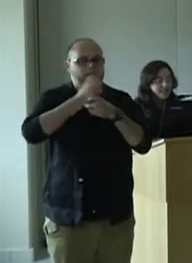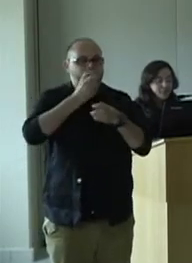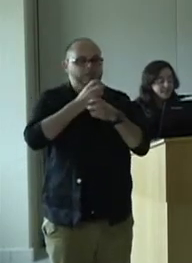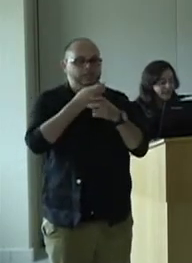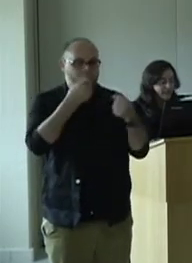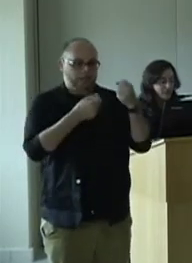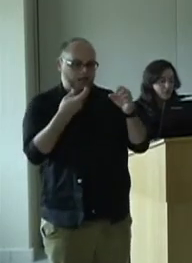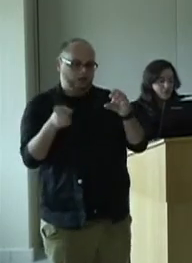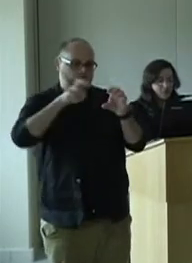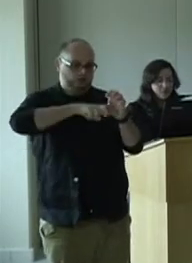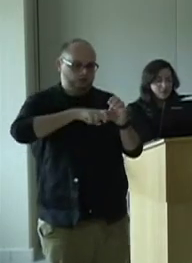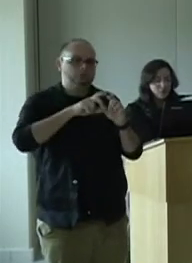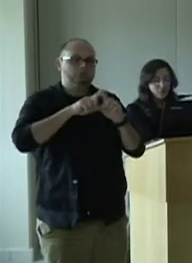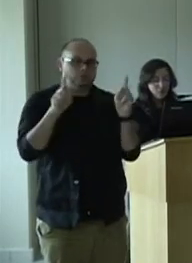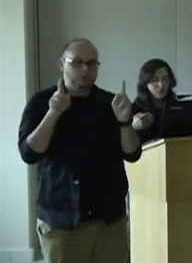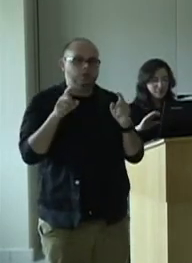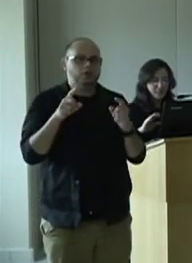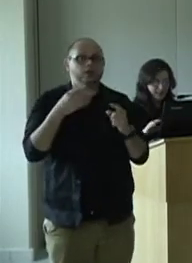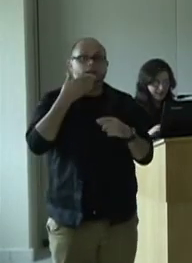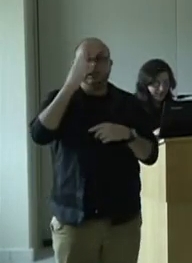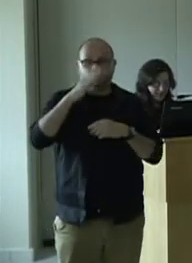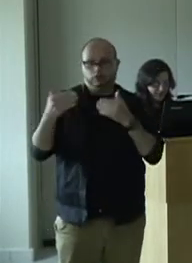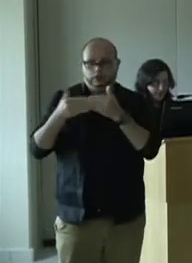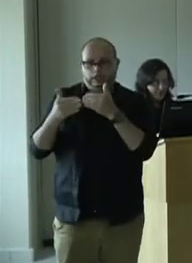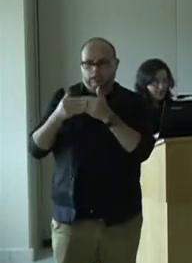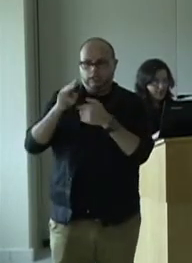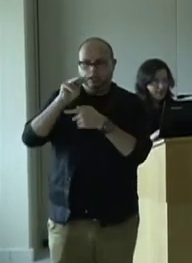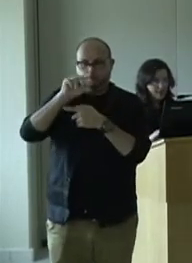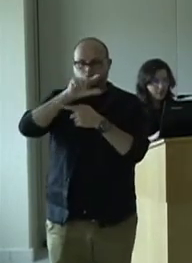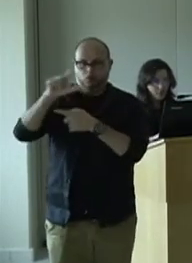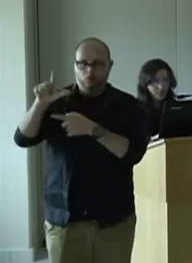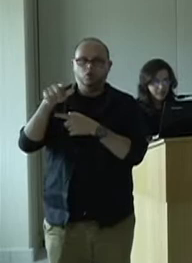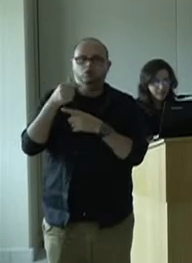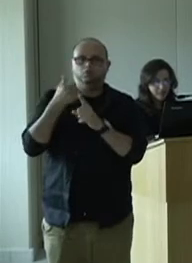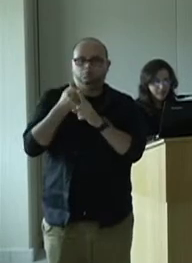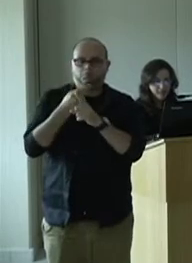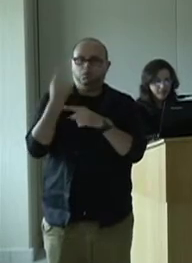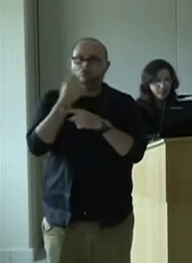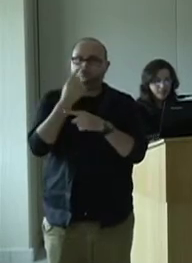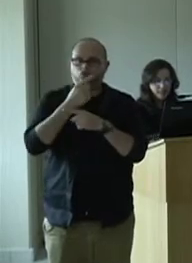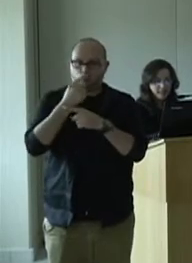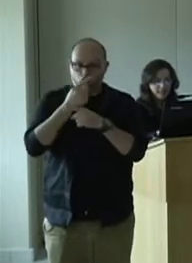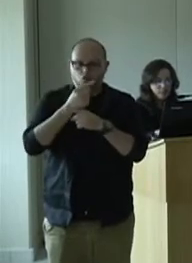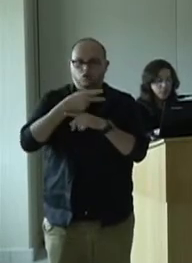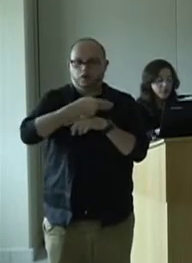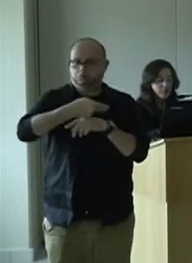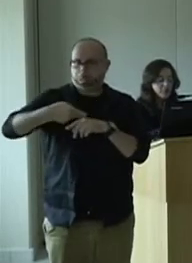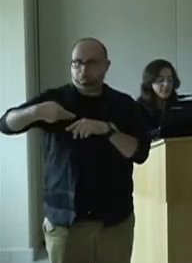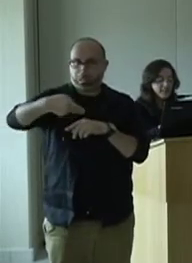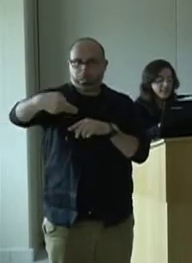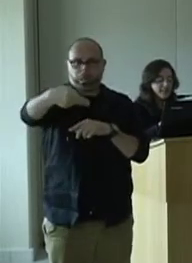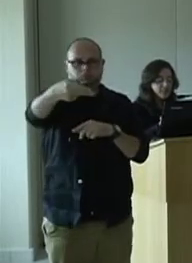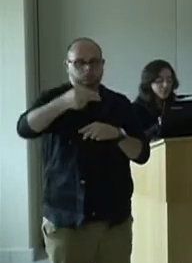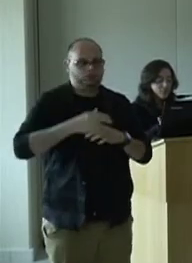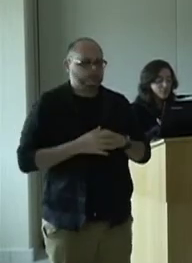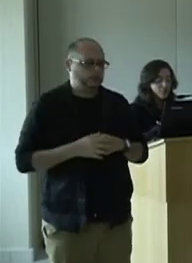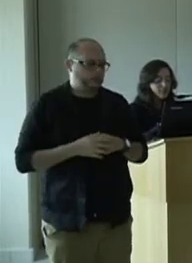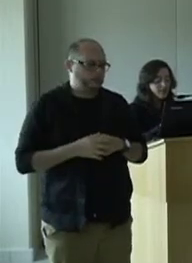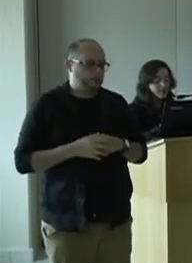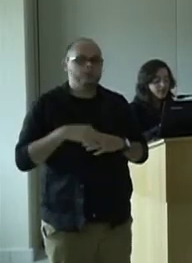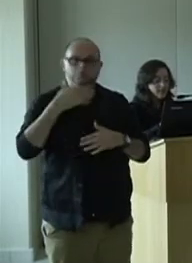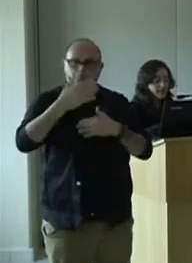ella se va, gracias a Dios vive cerca de un centro comercial, así que se va a pasear ella sola. Y pues nada, posteriormente se le